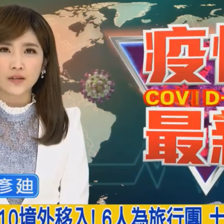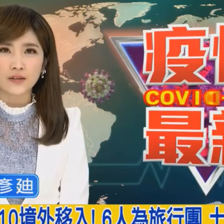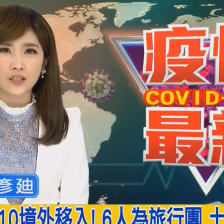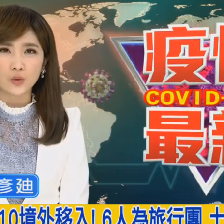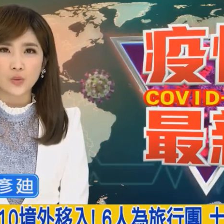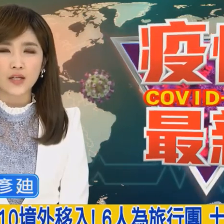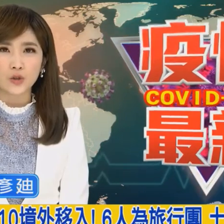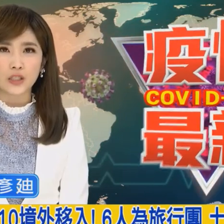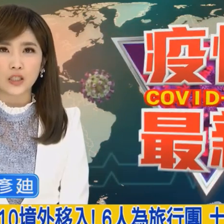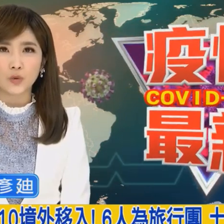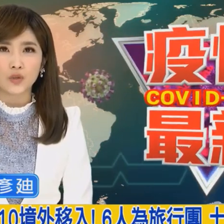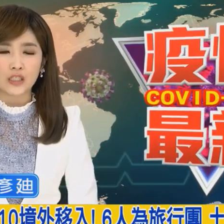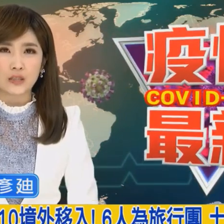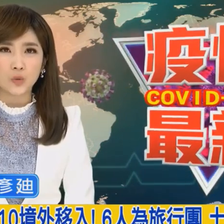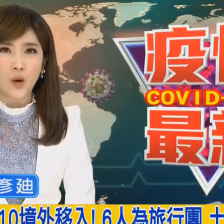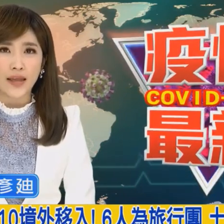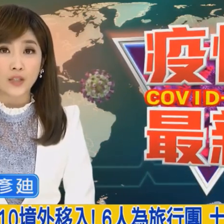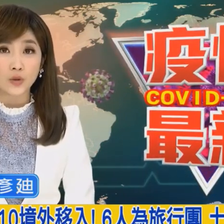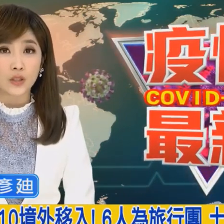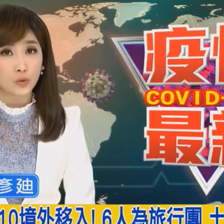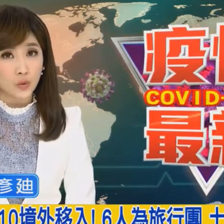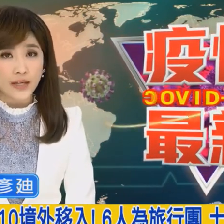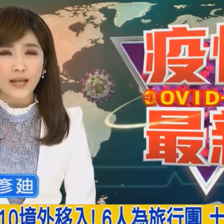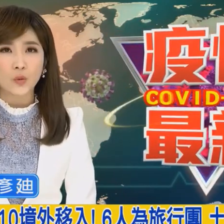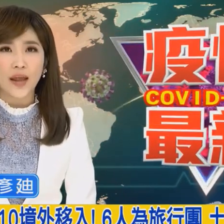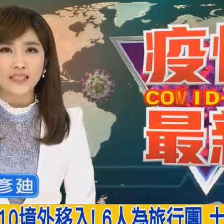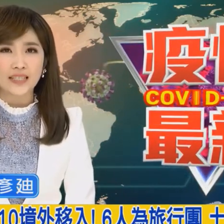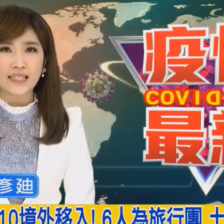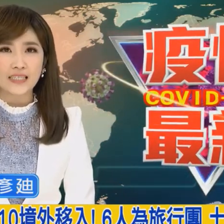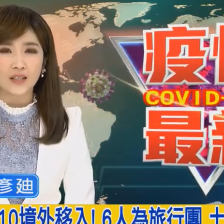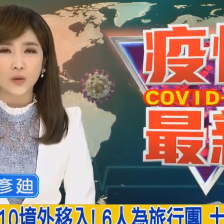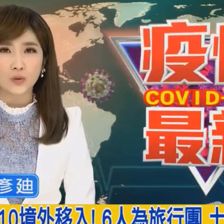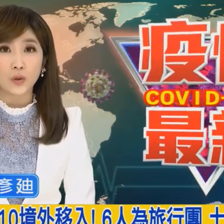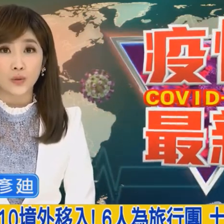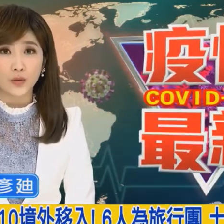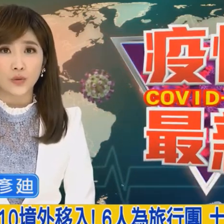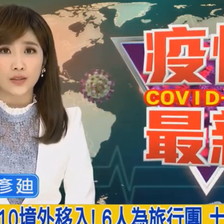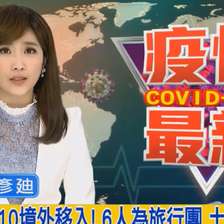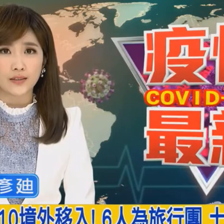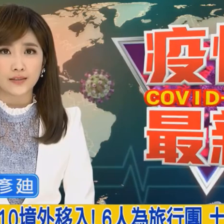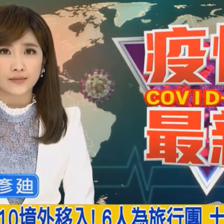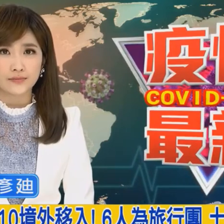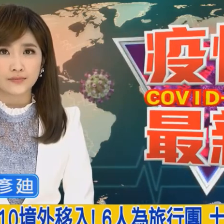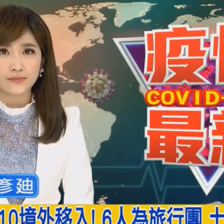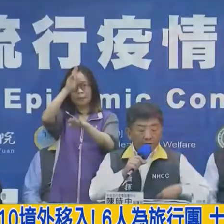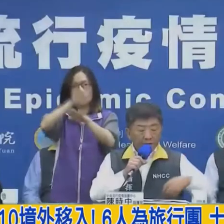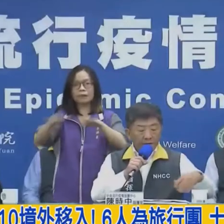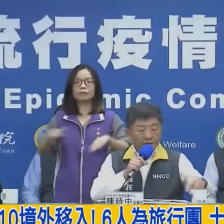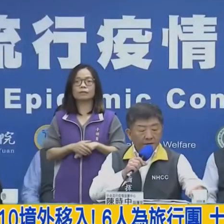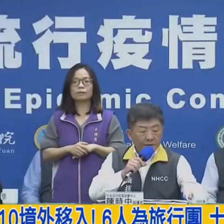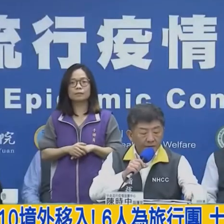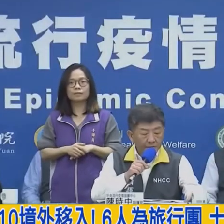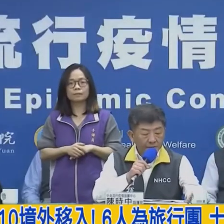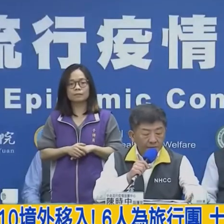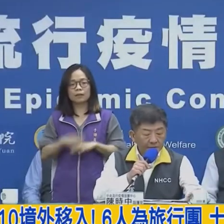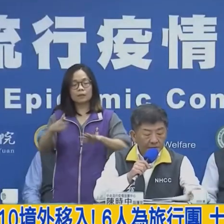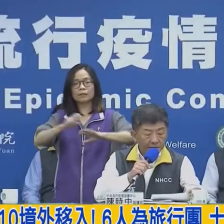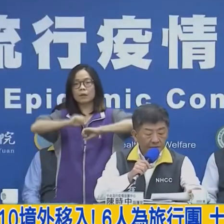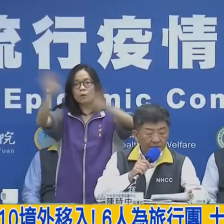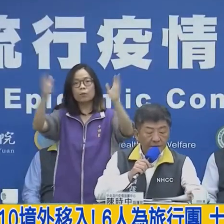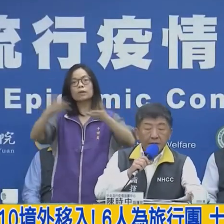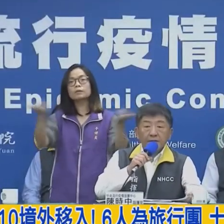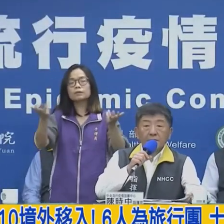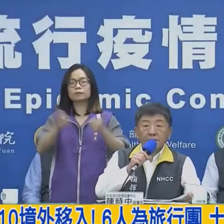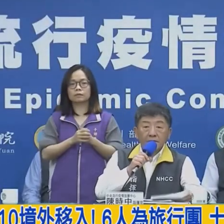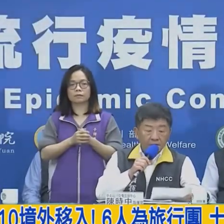其中6人呢是土耳其旅行团，也就是说该团已经累计有9人确诊。 那今天我们要公布就